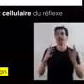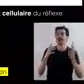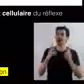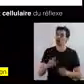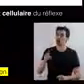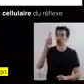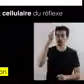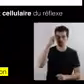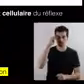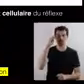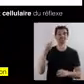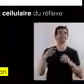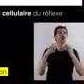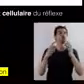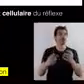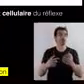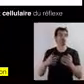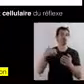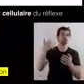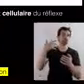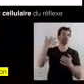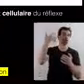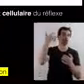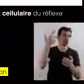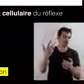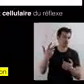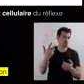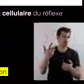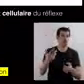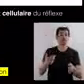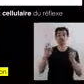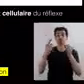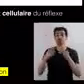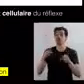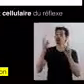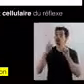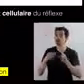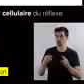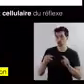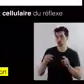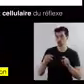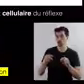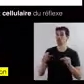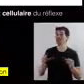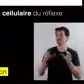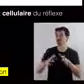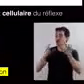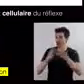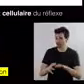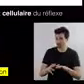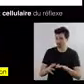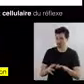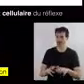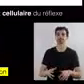oui, à retenir pour vous, il y a un codage biochimique en concentration qui se fait en fonction du message